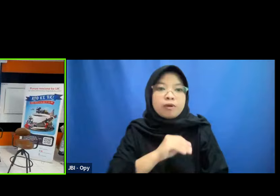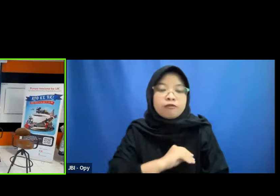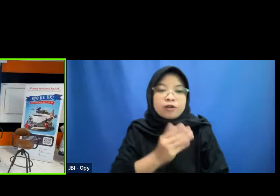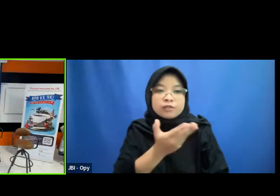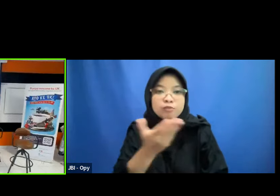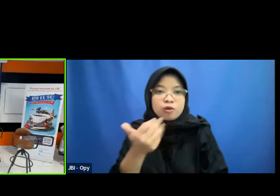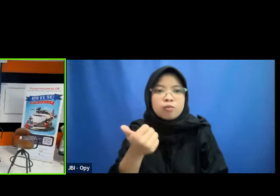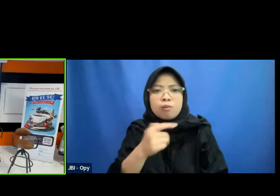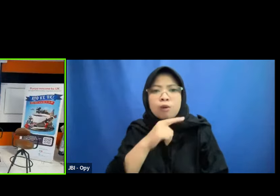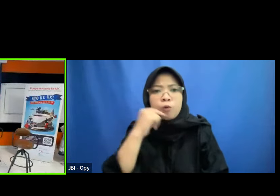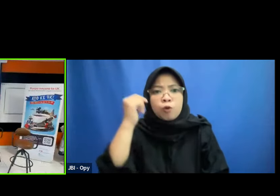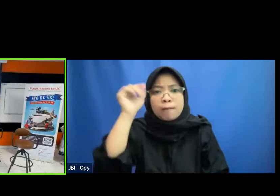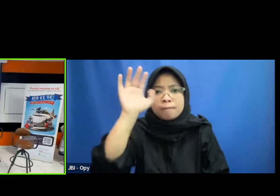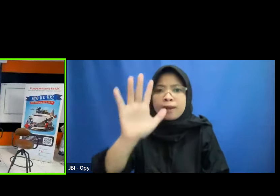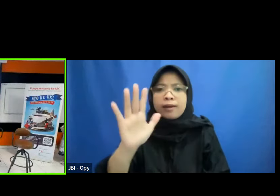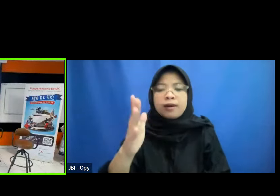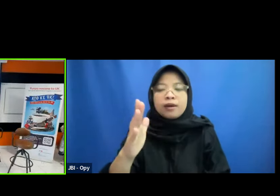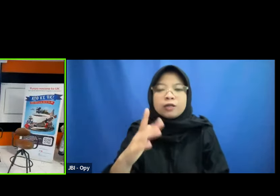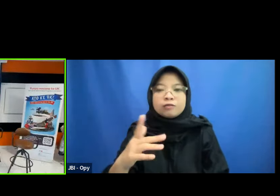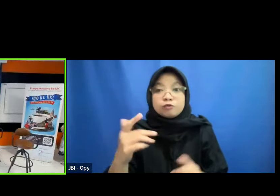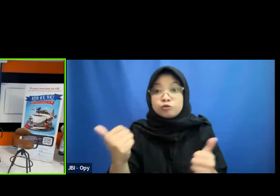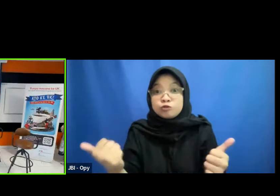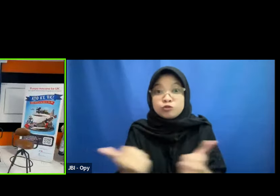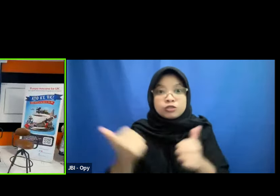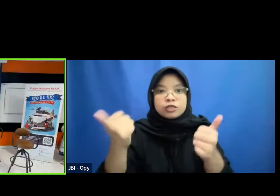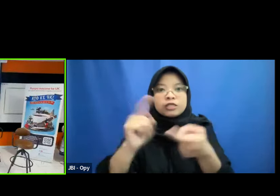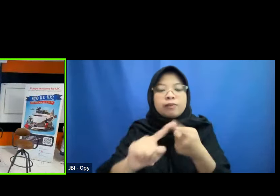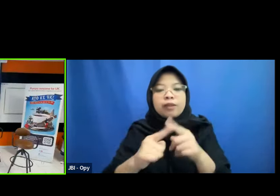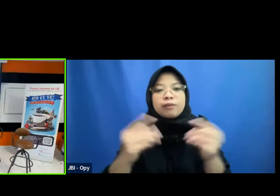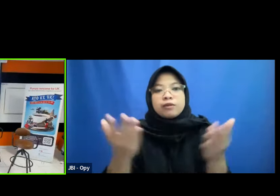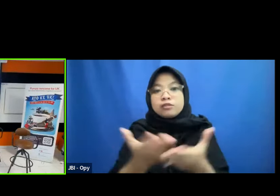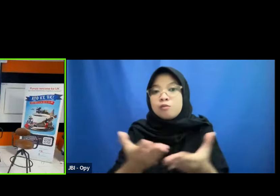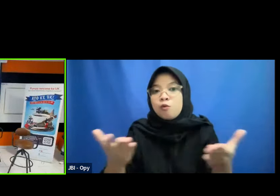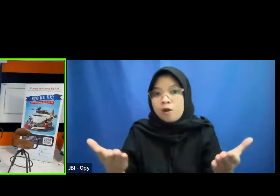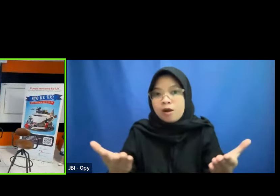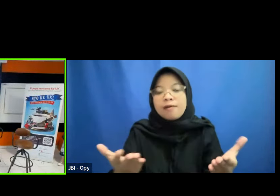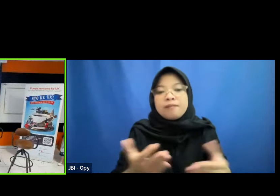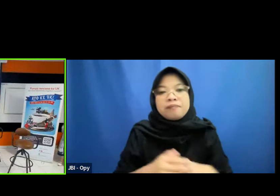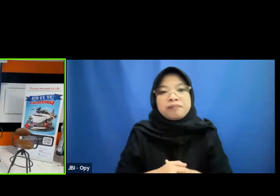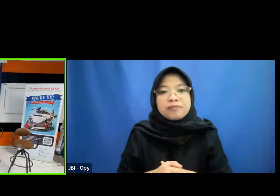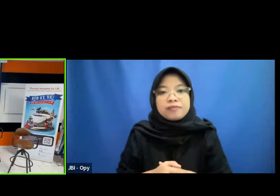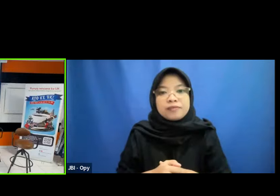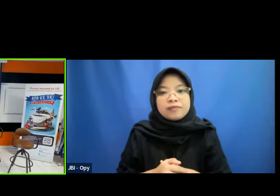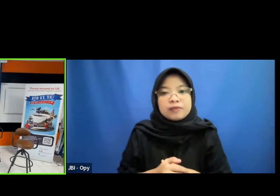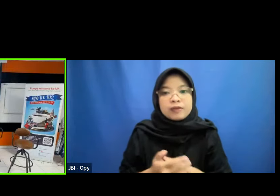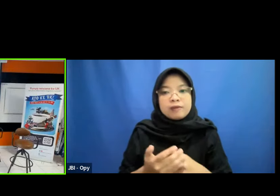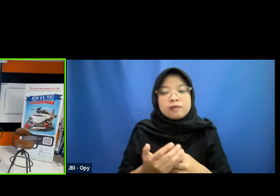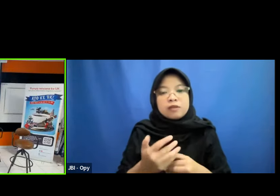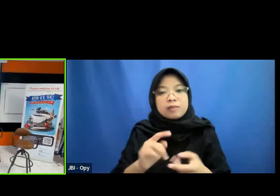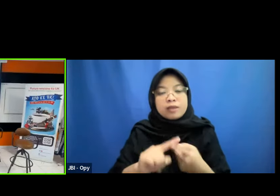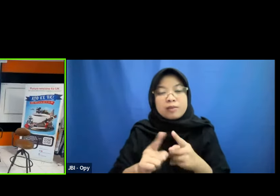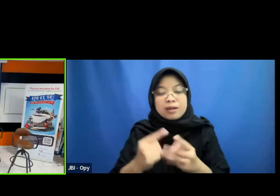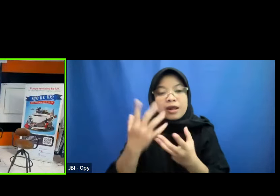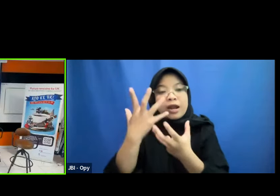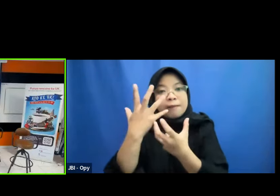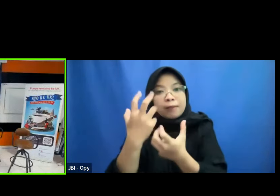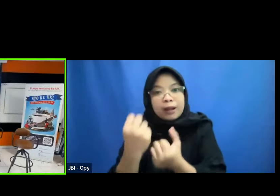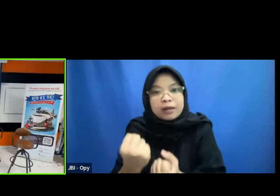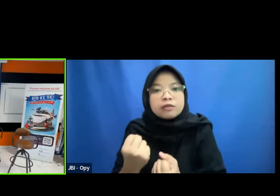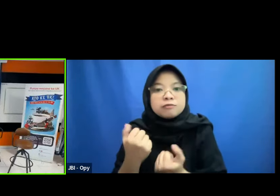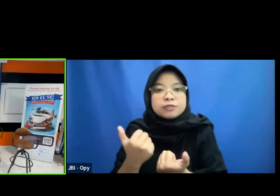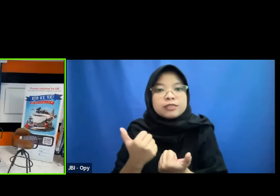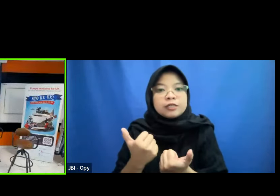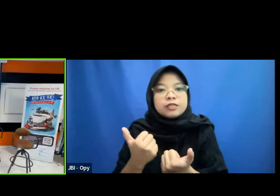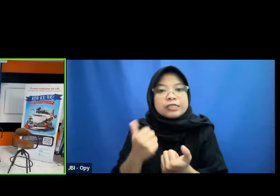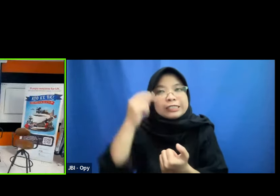Minggu depan ya saya ucapkan sukses buat teman-teman semua yang terbaik buat aplikasi teman-teman dan semoga teman-teman mendapatkan